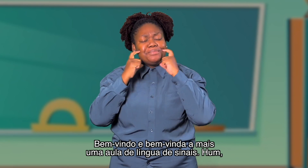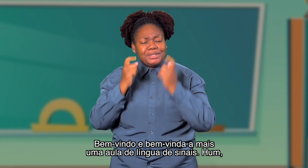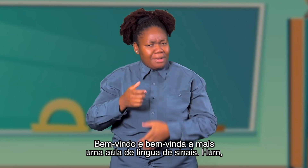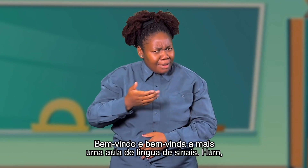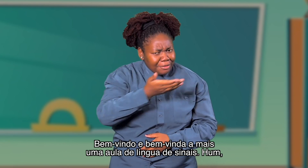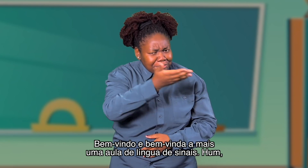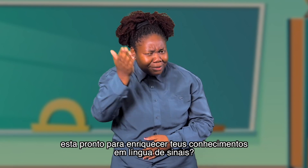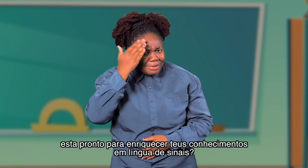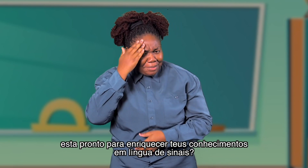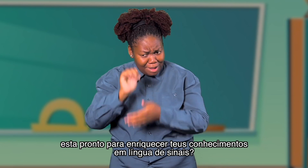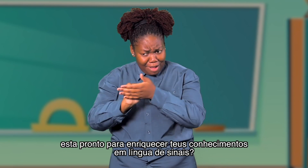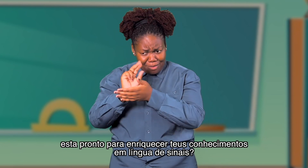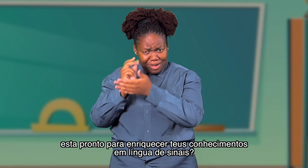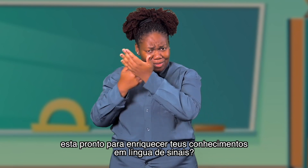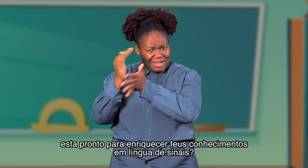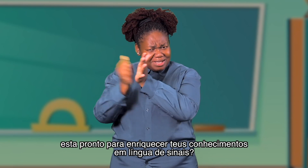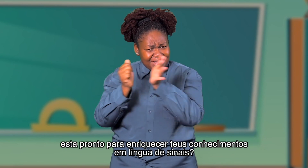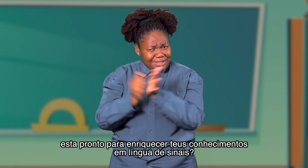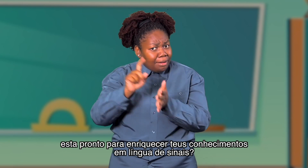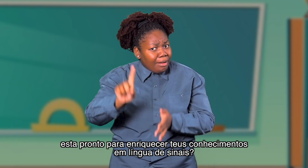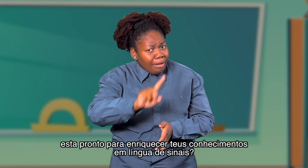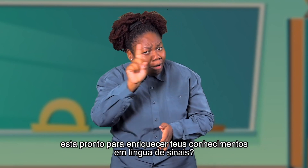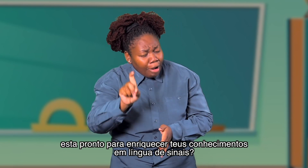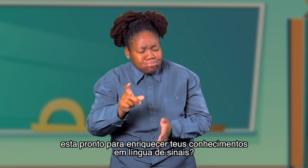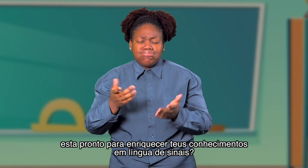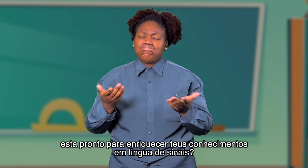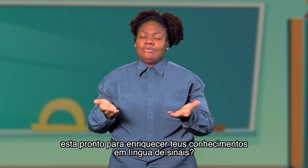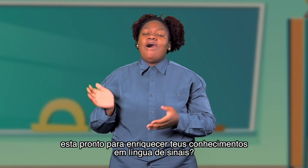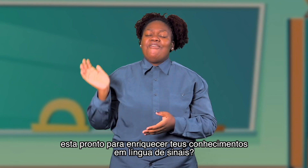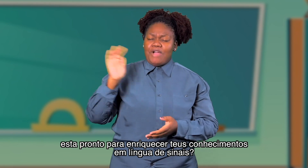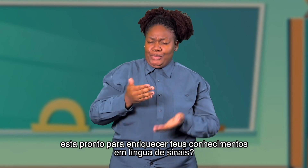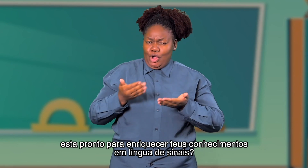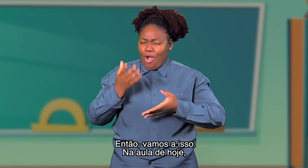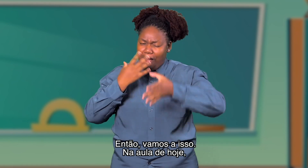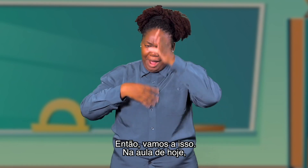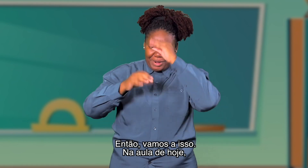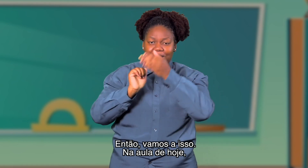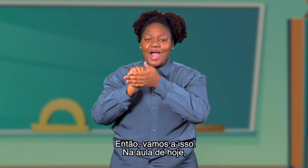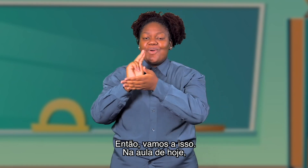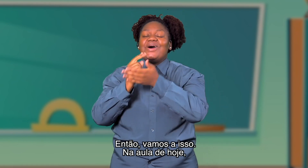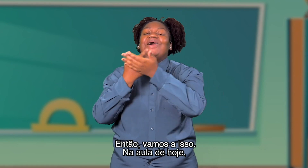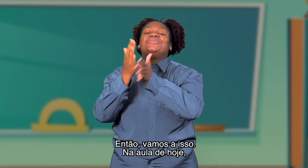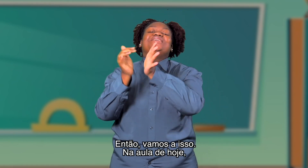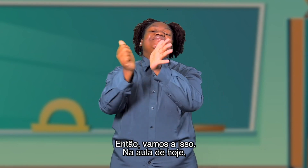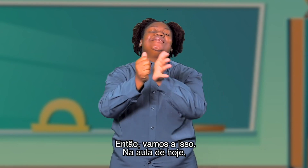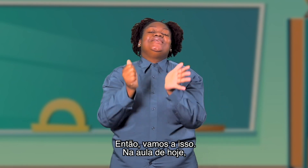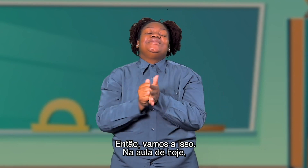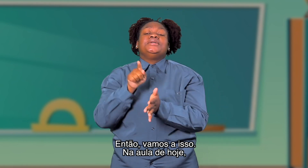Está pronto para enriquecer teus conhecimentos em língua de sinais? Então vamos a isso. Na aula de